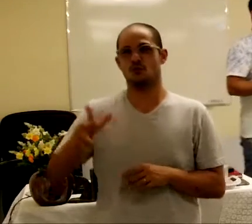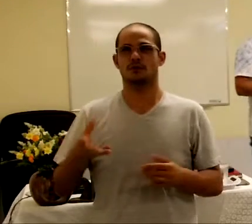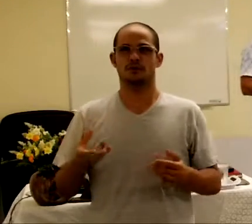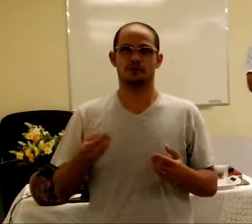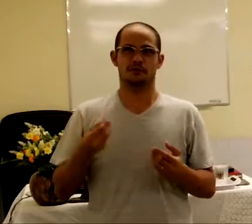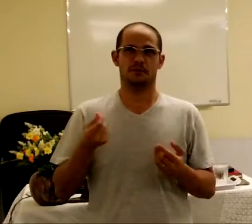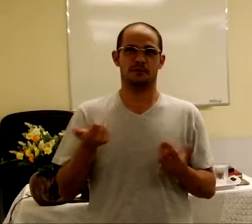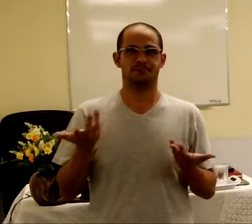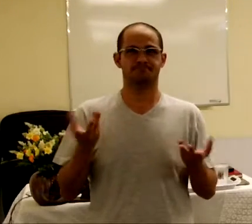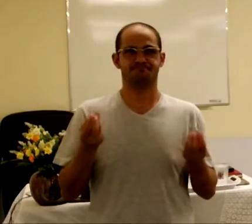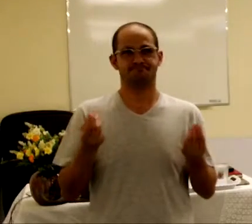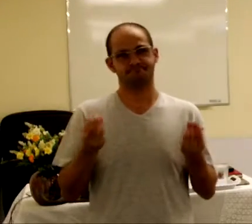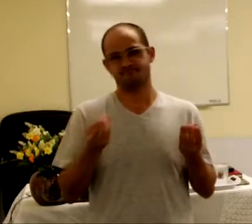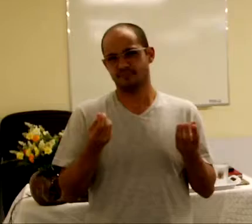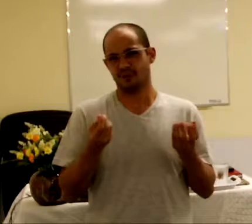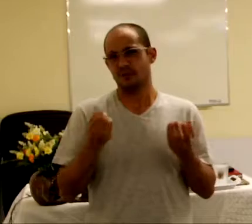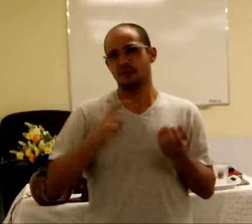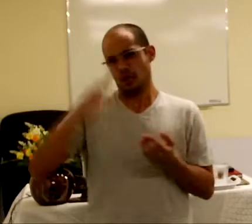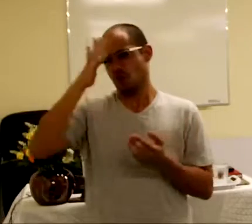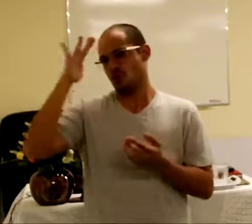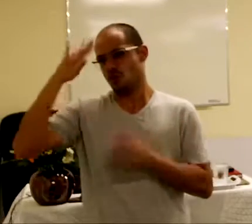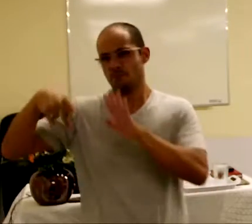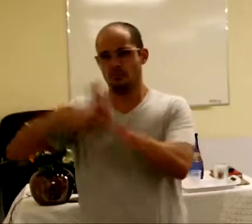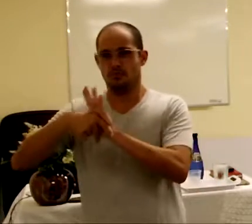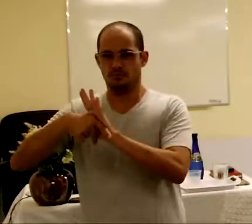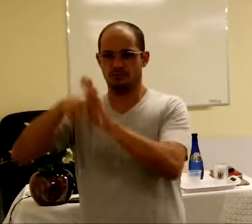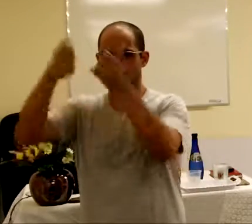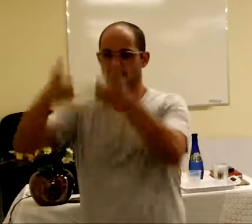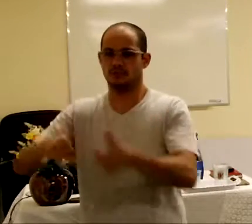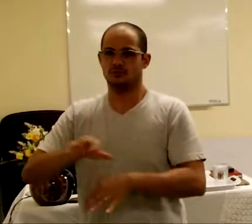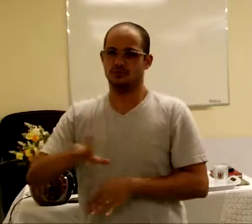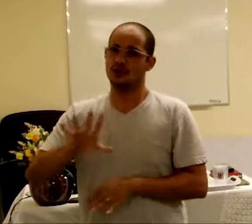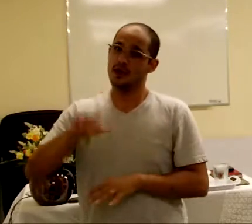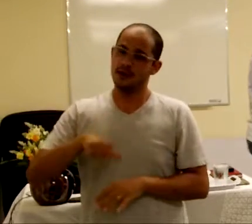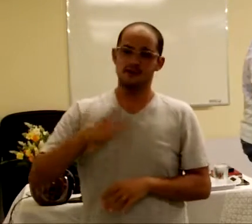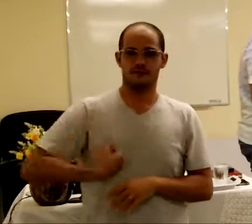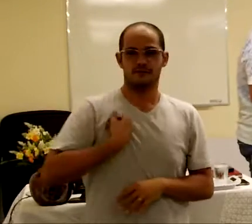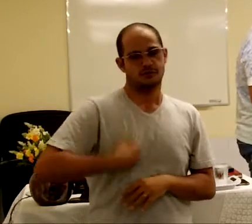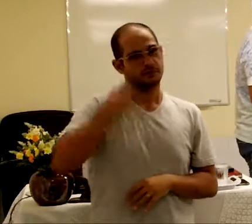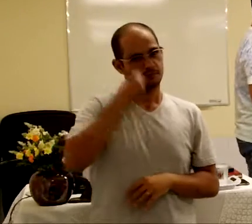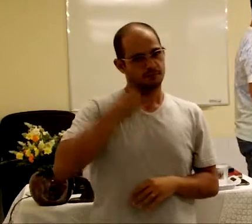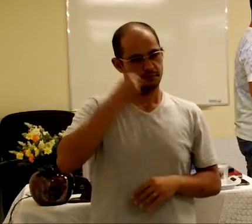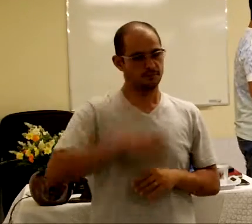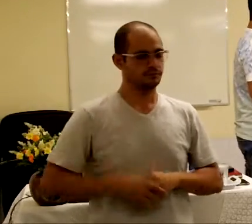coisa teoricamente explicável, é a vivência, né, da presença de Deus.